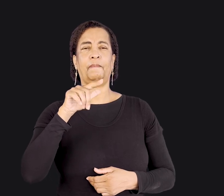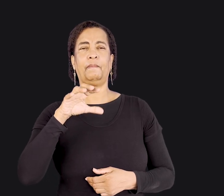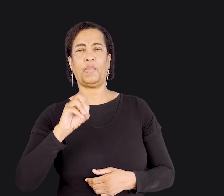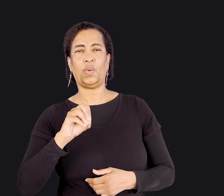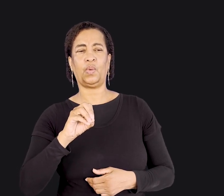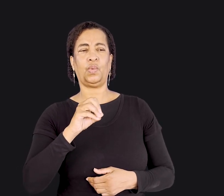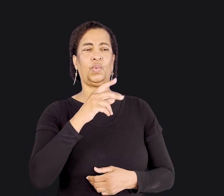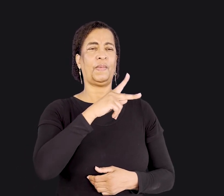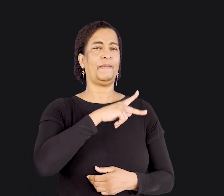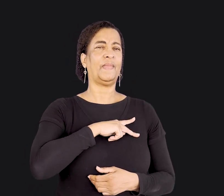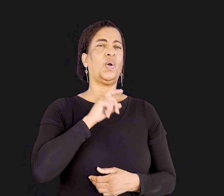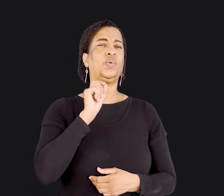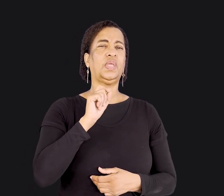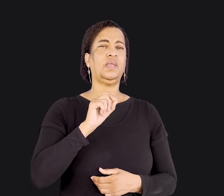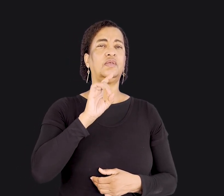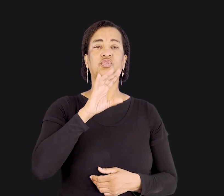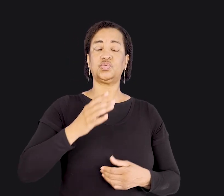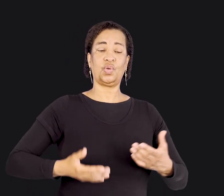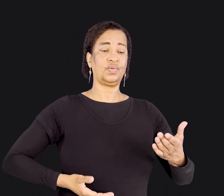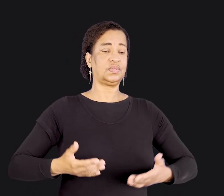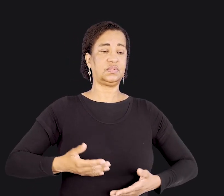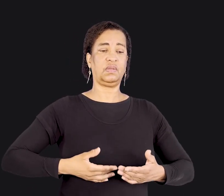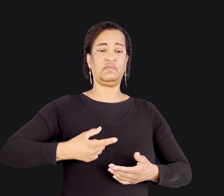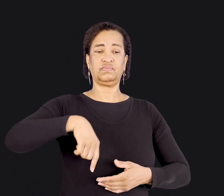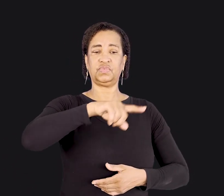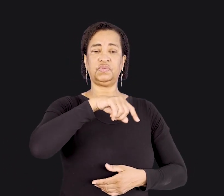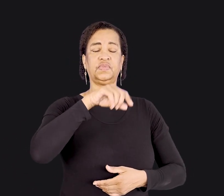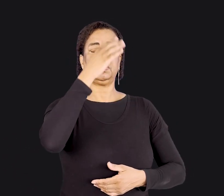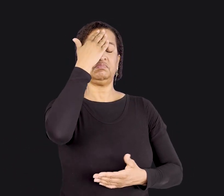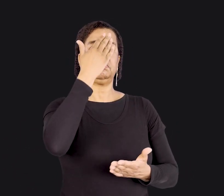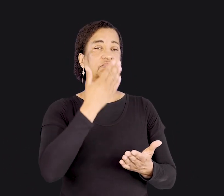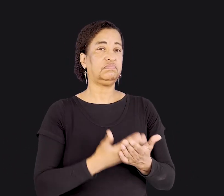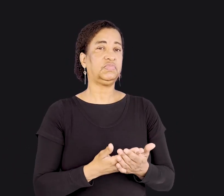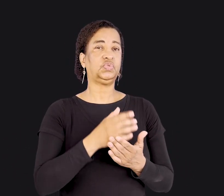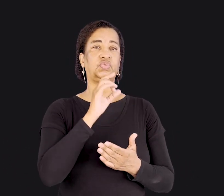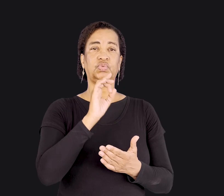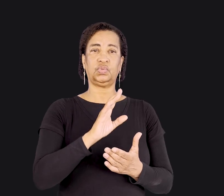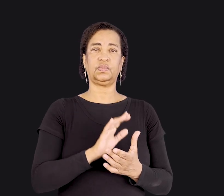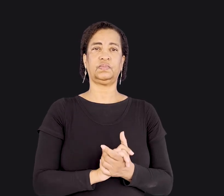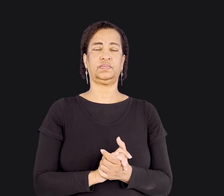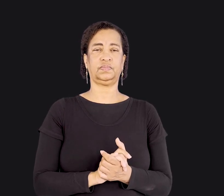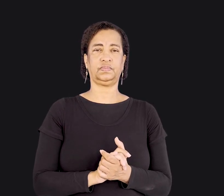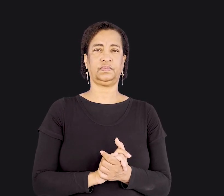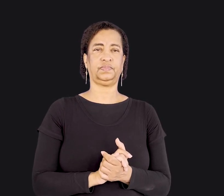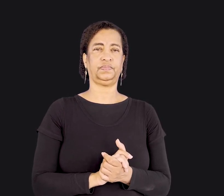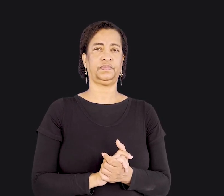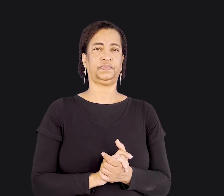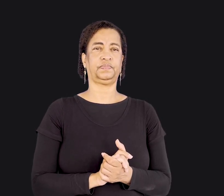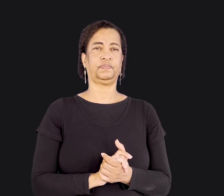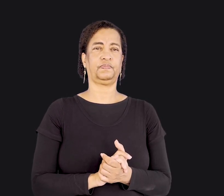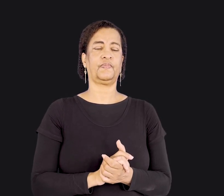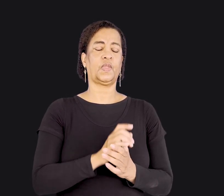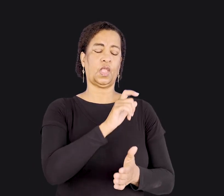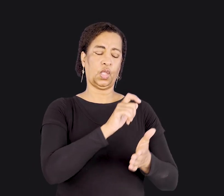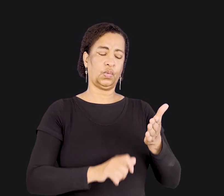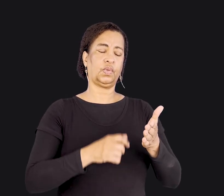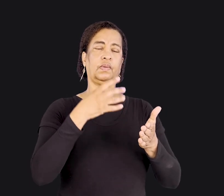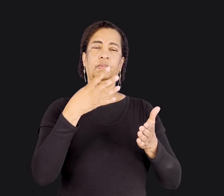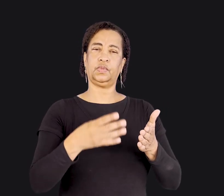Apenas servos por meio dos quais vocês vieram a crer. É isso que ele diz. No capítulo 4,